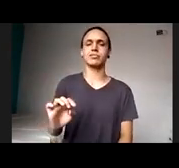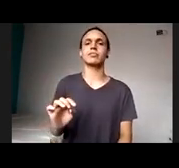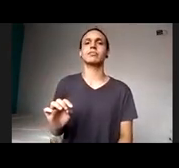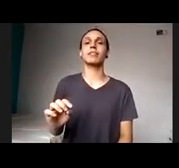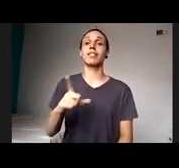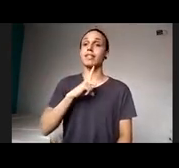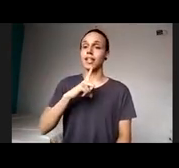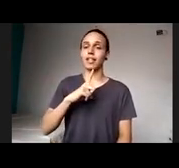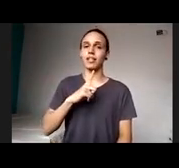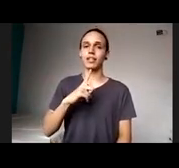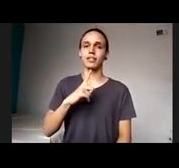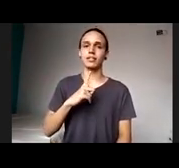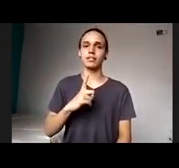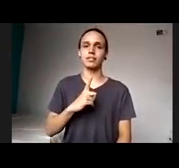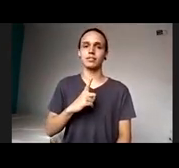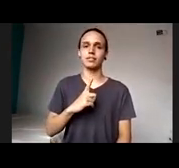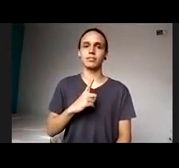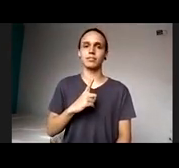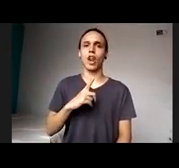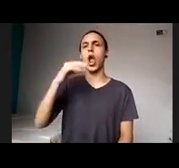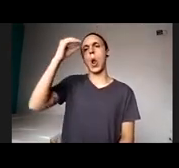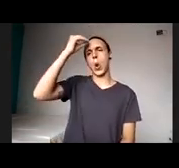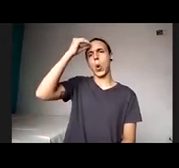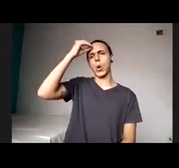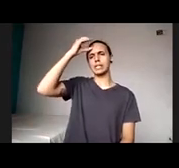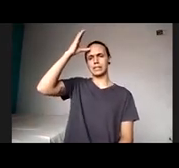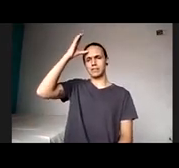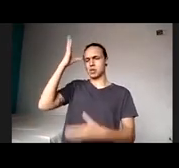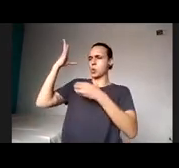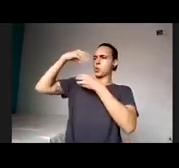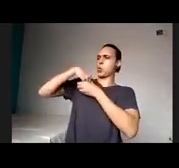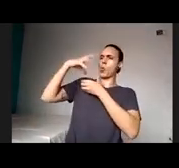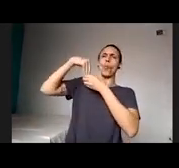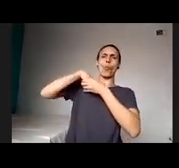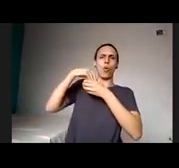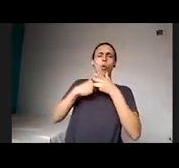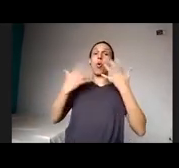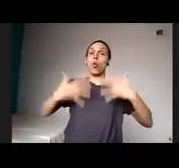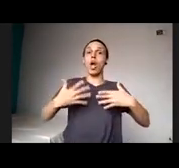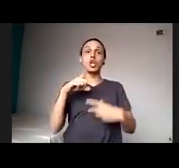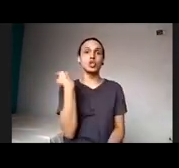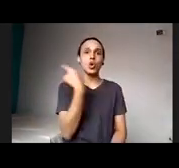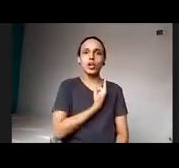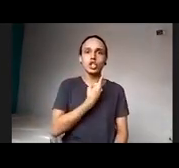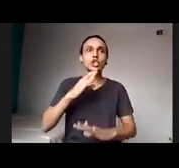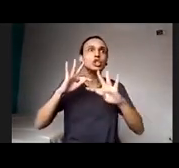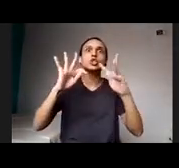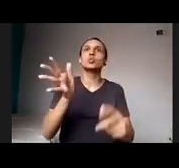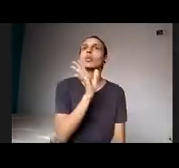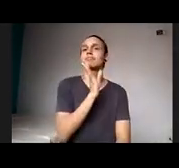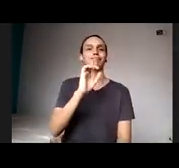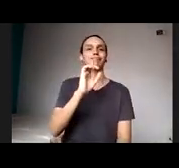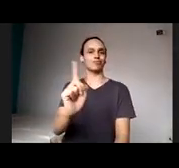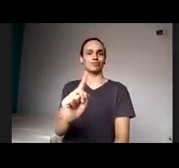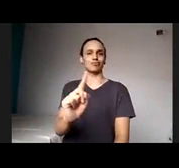um espaço grande de conhecimento. Não sabemos tudo, mas ao olhar para vocês, olhar a Cristiane falando,